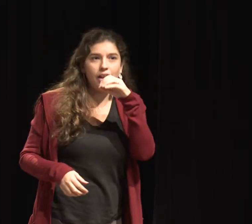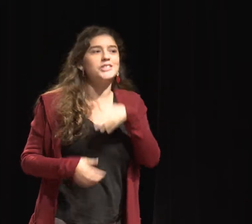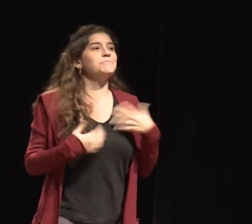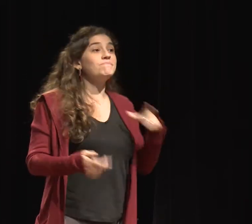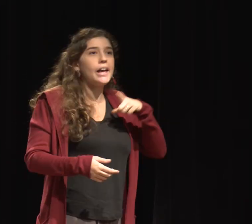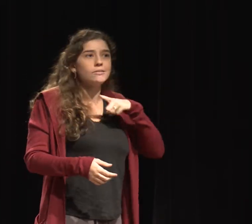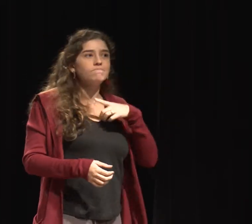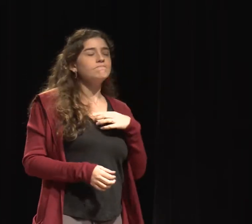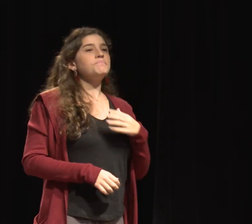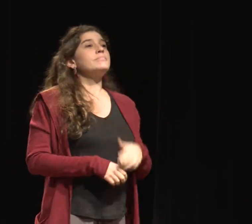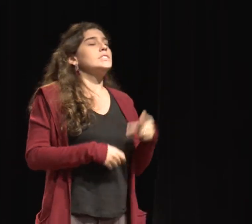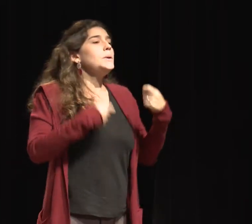eu tenho curiosidade, né?